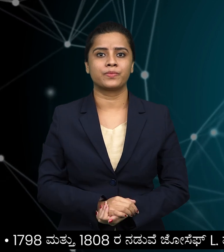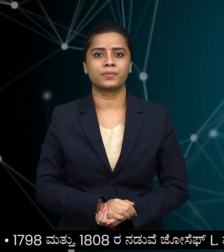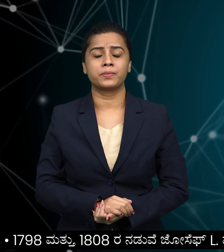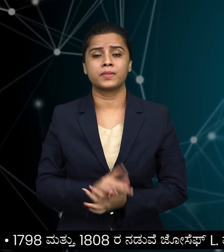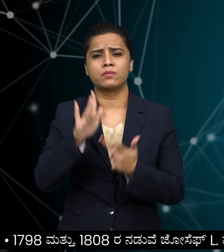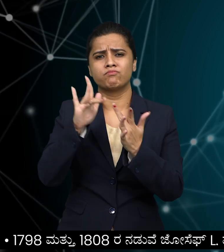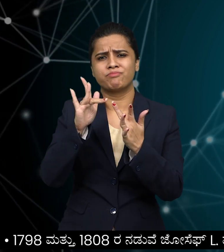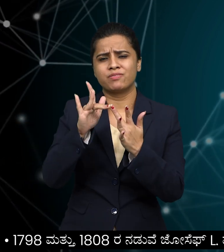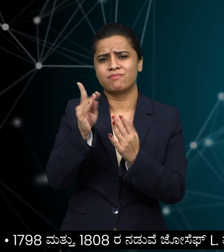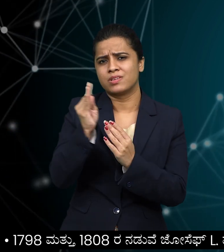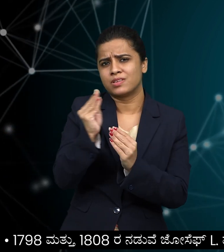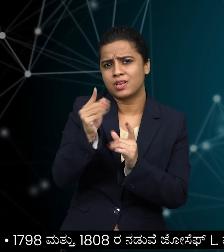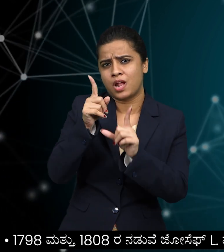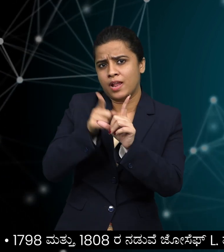ನಿಯಮವನ್ನು ನೀಡಿದರು.